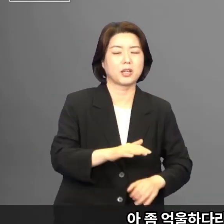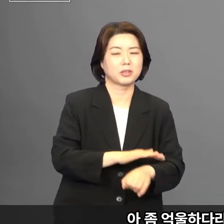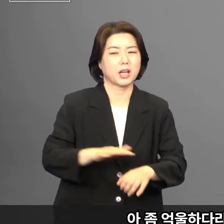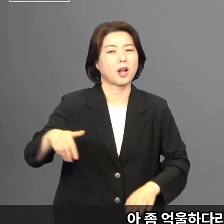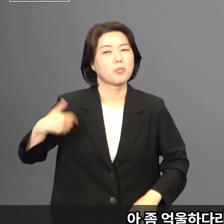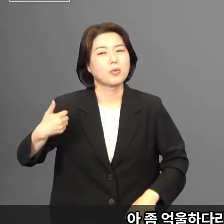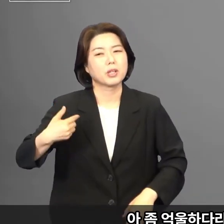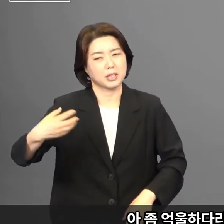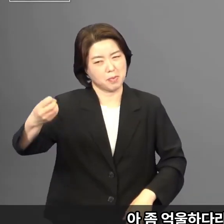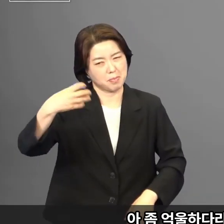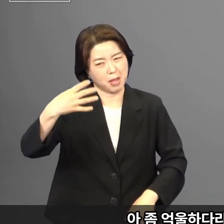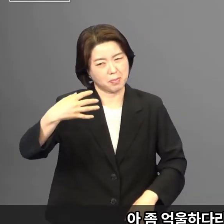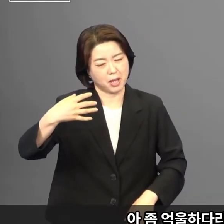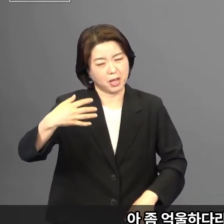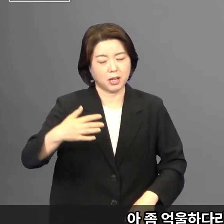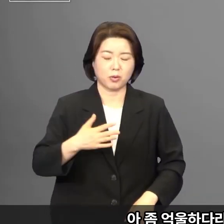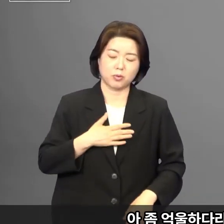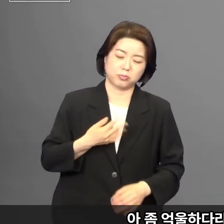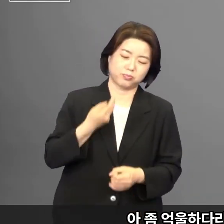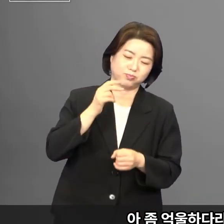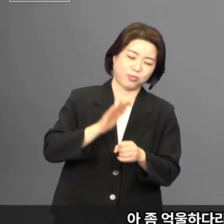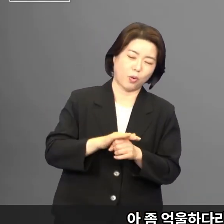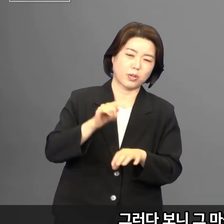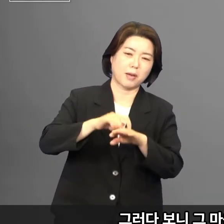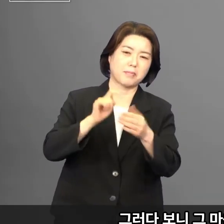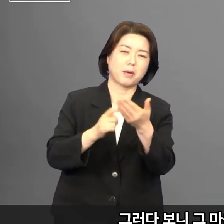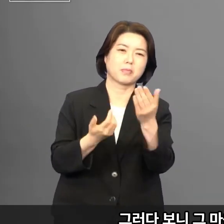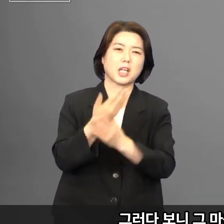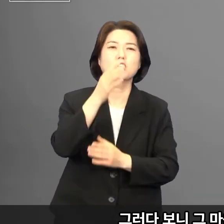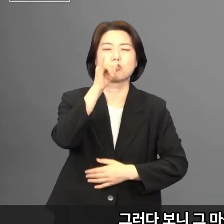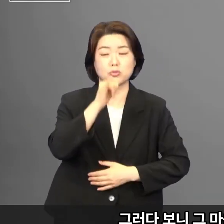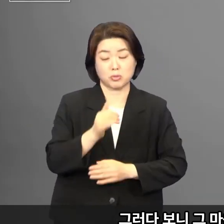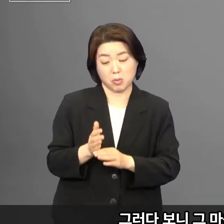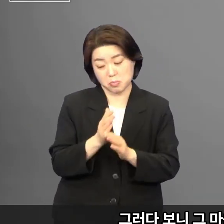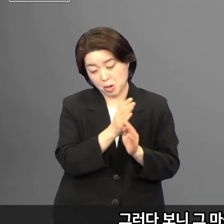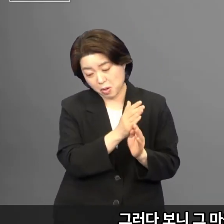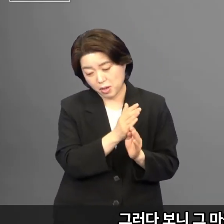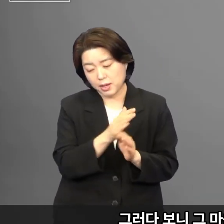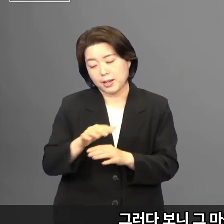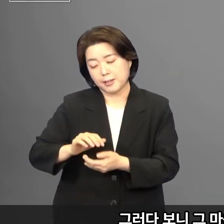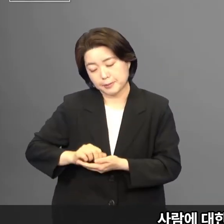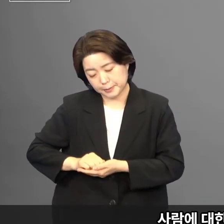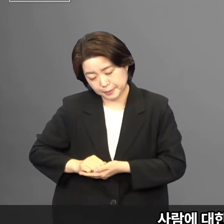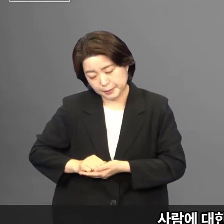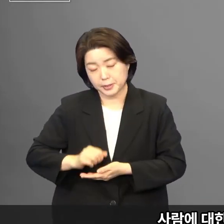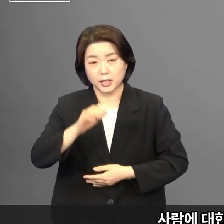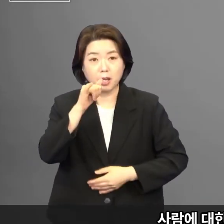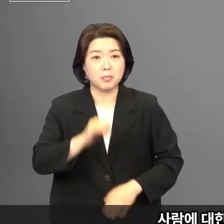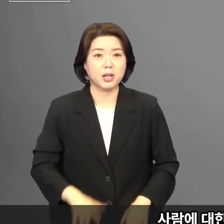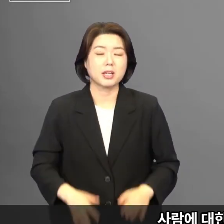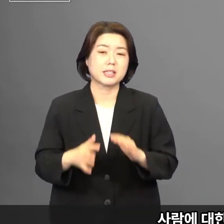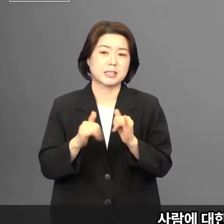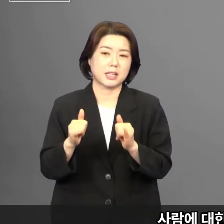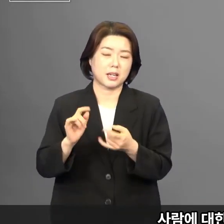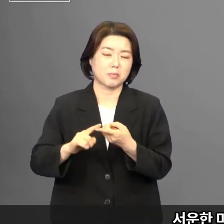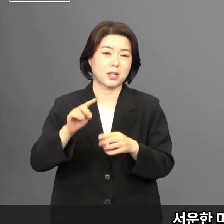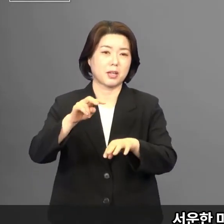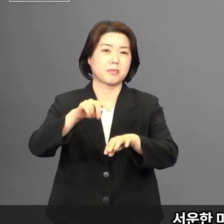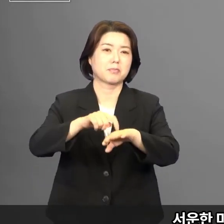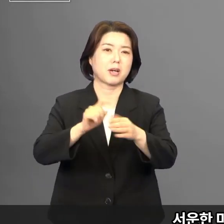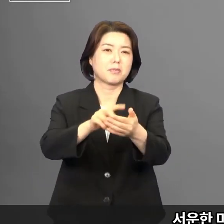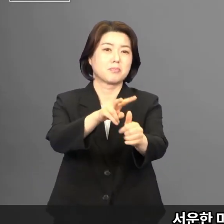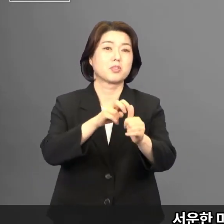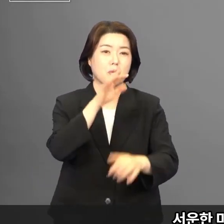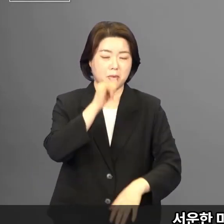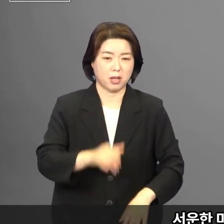좀 억울하다라는 마음이 드는 거예요. 그러다 보니 그 마음을 가만히 품고 있으면 사람에 대한 미움이 들잖아요.